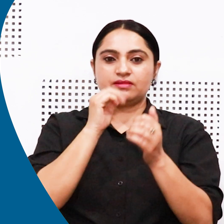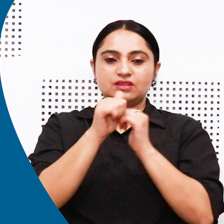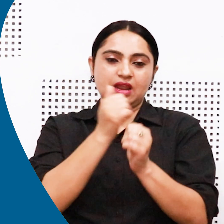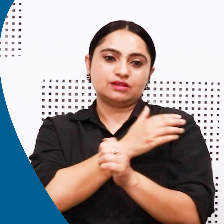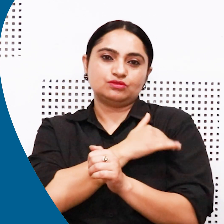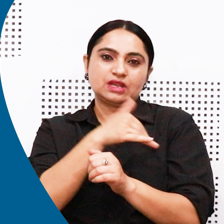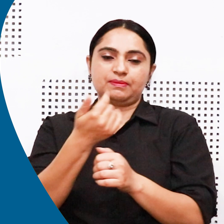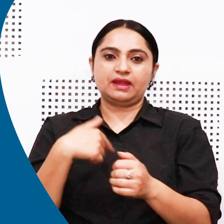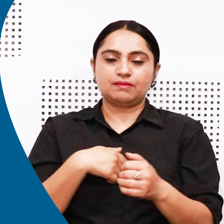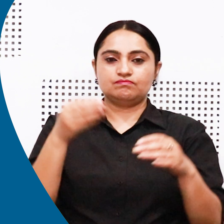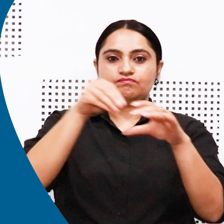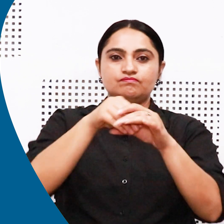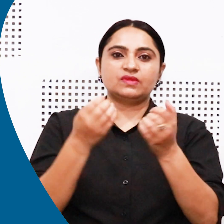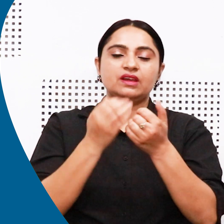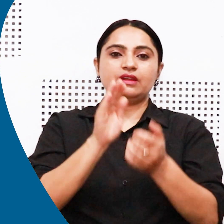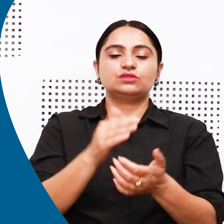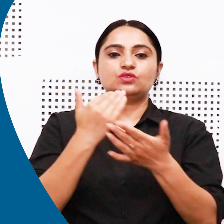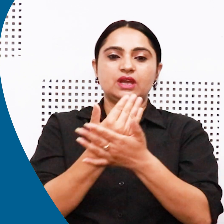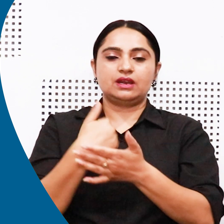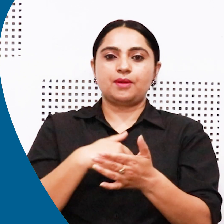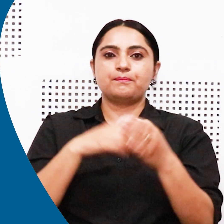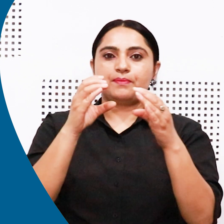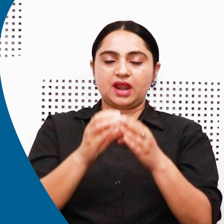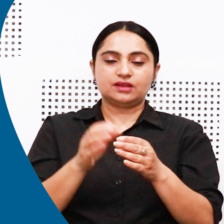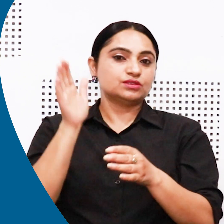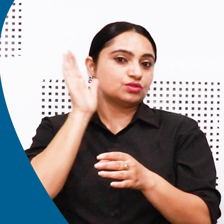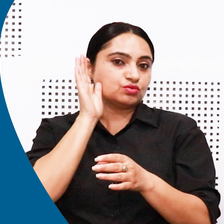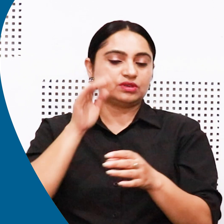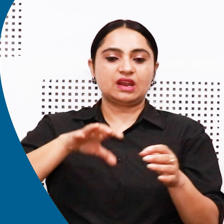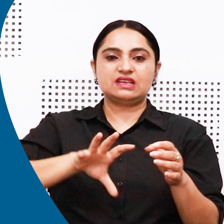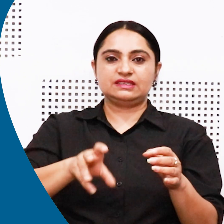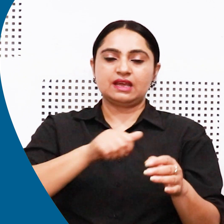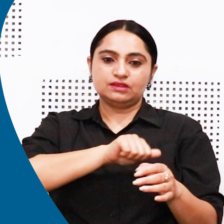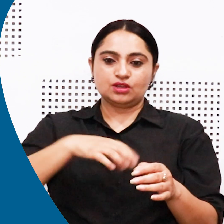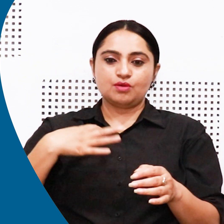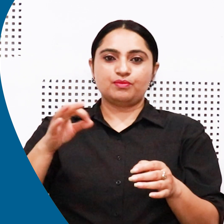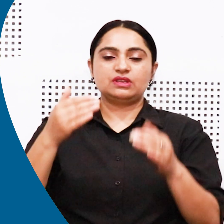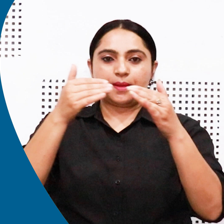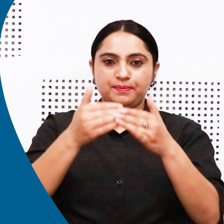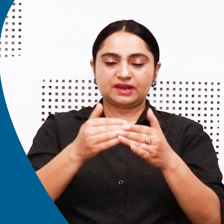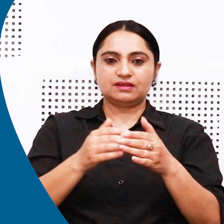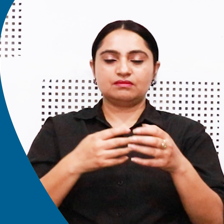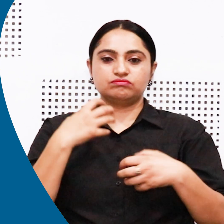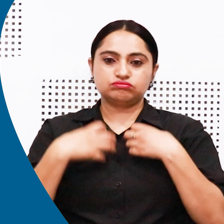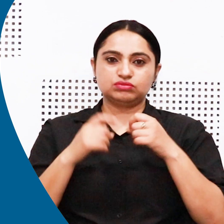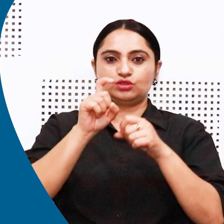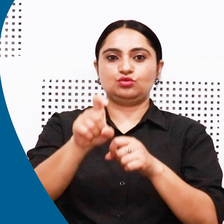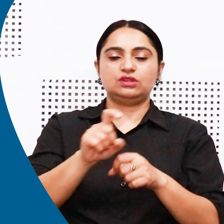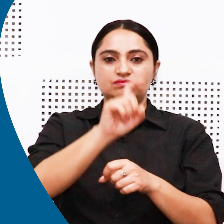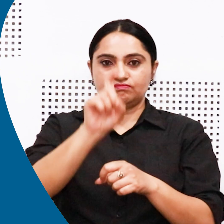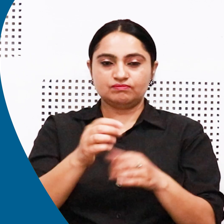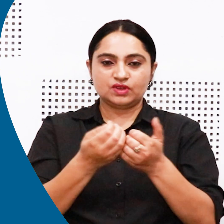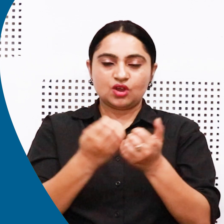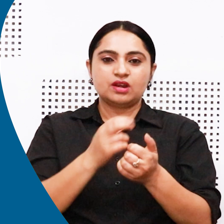सुझावलाई हामीले समेट्दै आएका छौं। कार्यक्रम हाम्रो पालिका सुनेर स्थानीय जनप्रतिनिधिलाई भेटेर जिज्ञासा राख्ने, प्रश्न